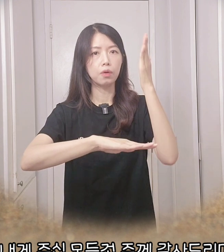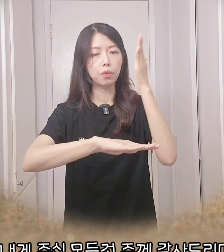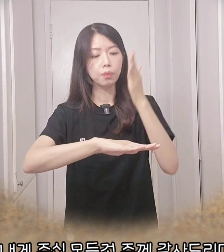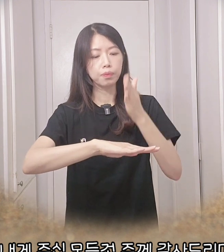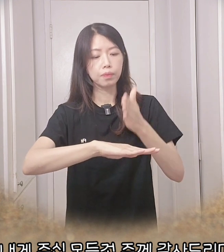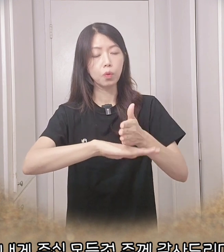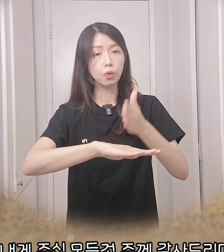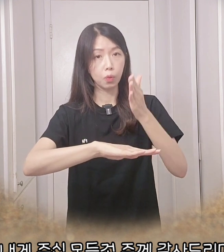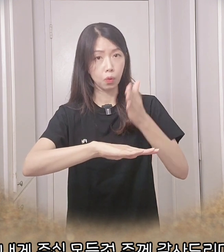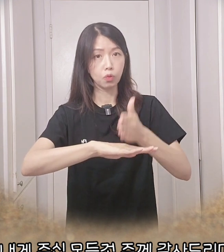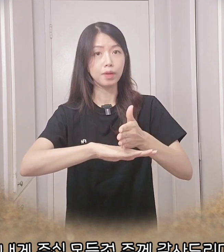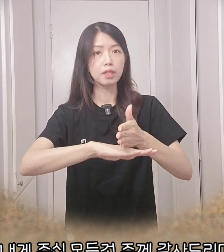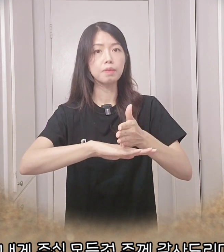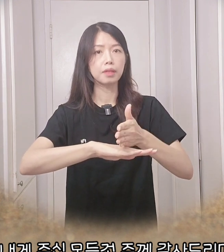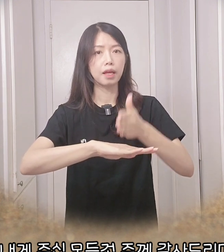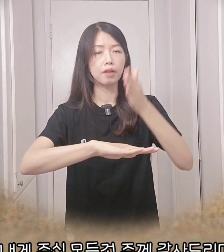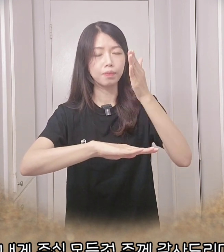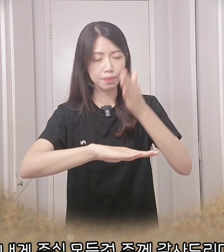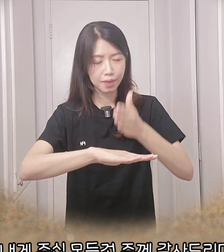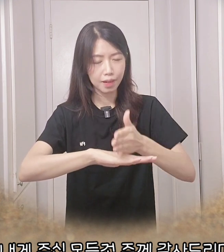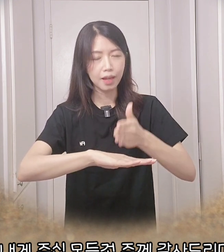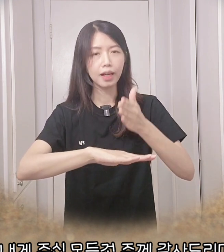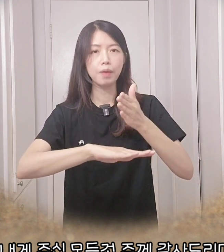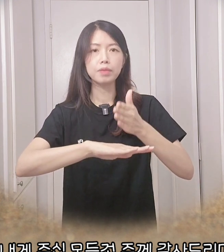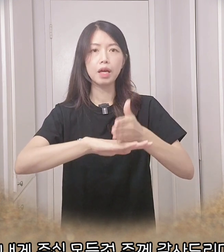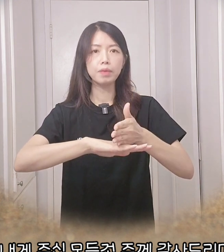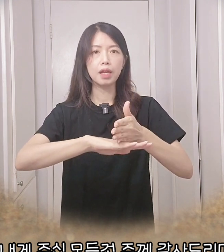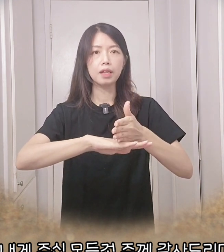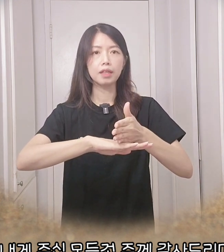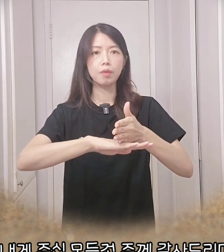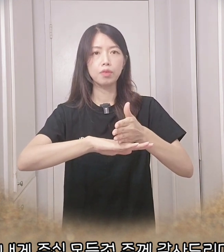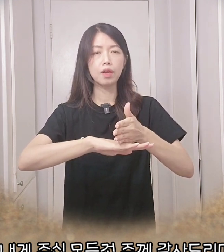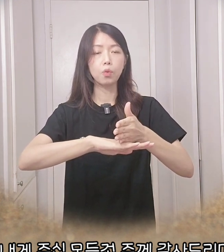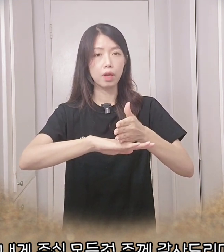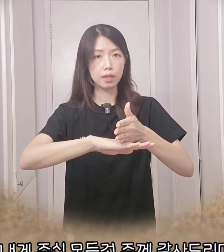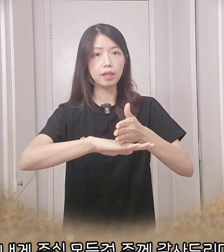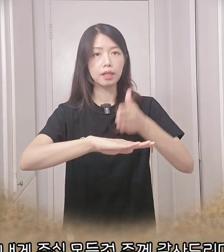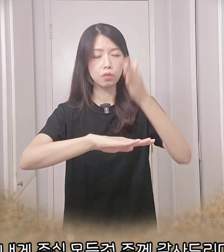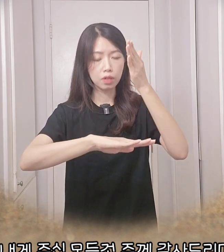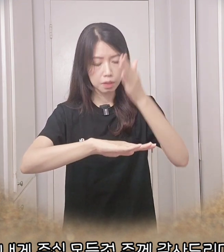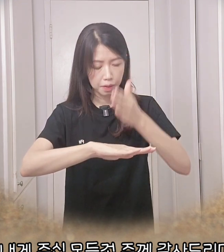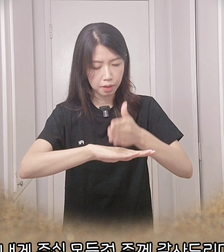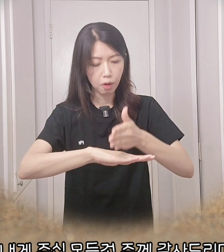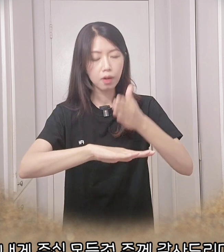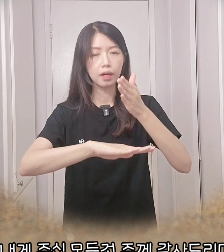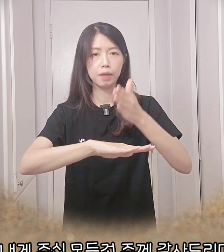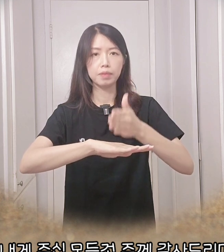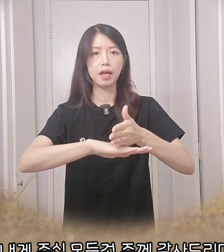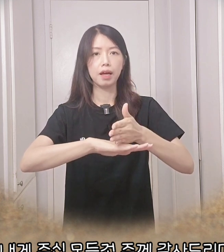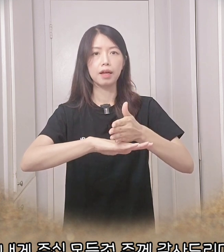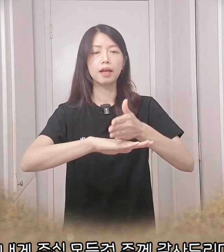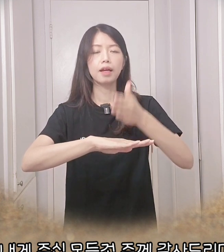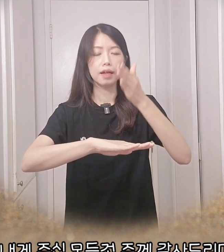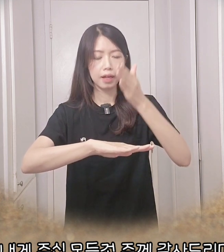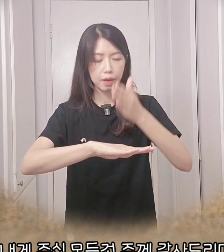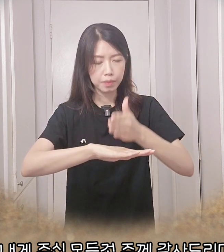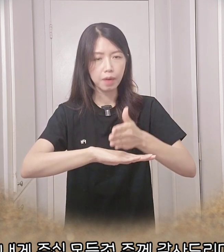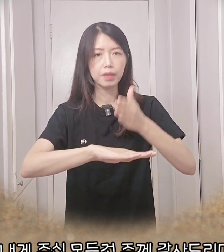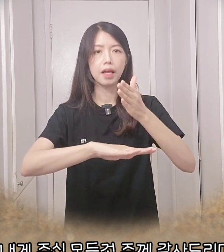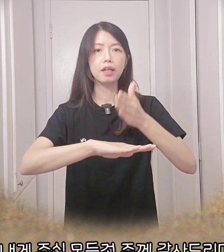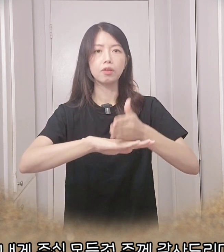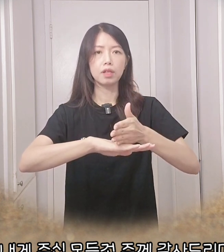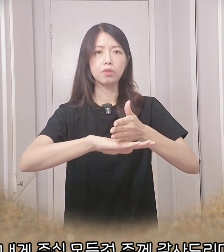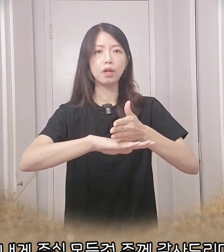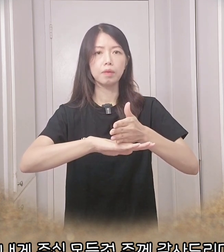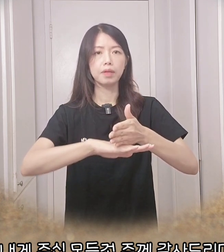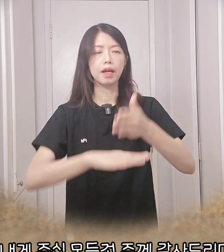이 날로 톡톡 2번 치시면 돼요. 감사합니다 했기 때문에 고개를 살짝 숙이시면서 감사,